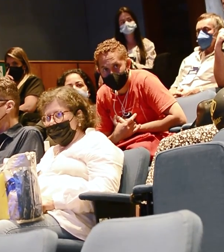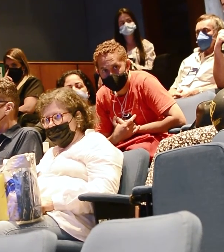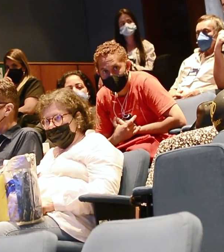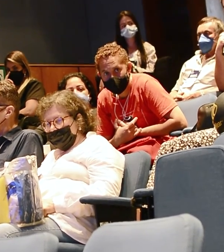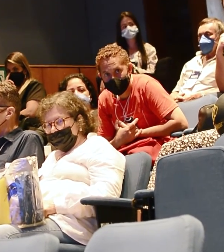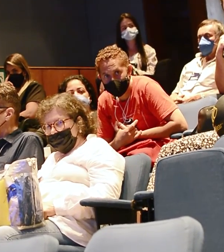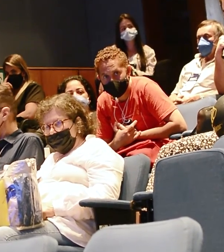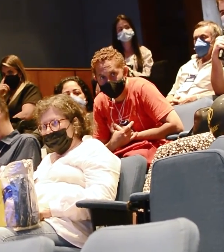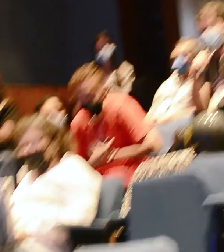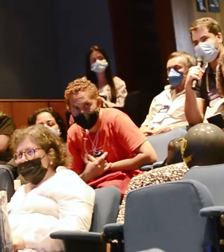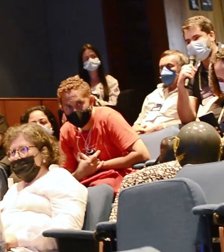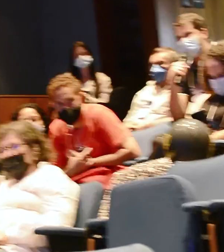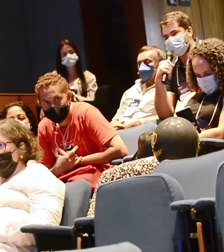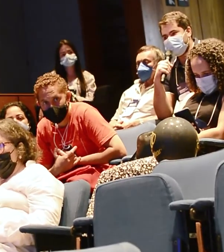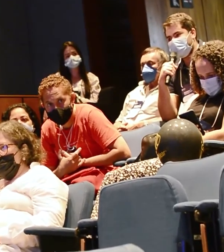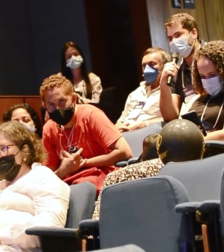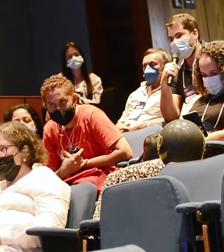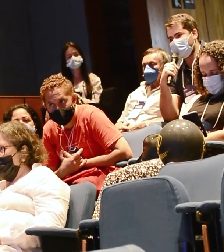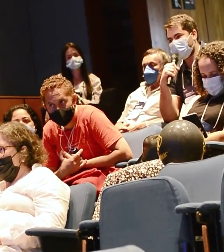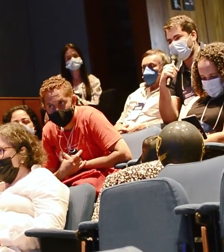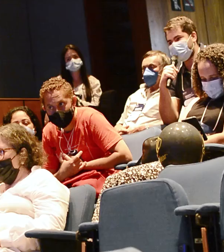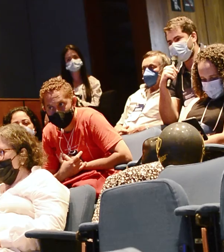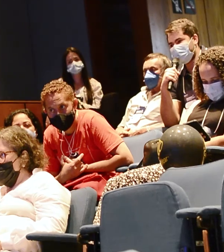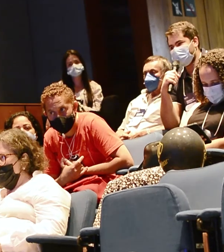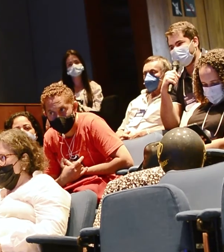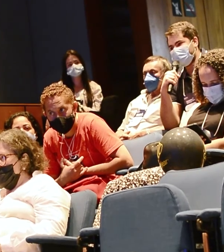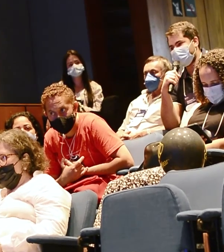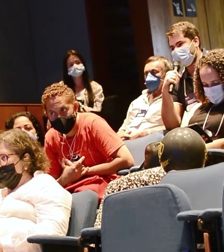no caso de algum conduíte interno